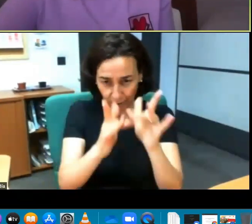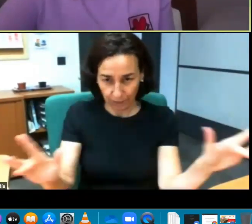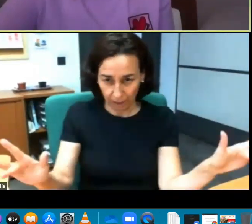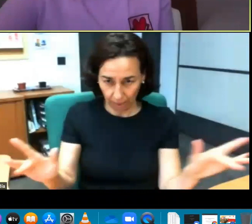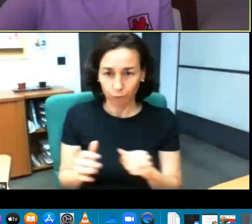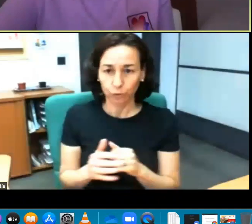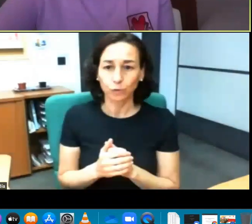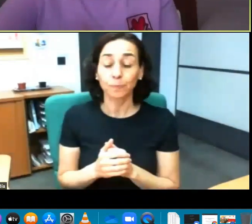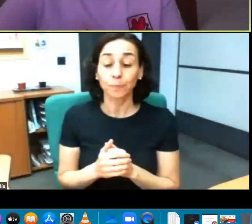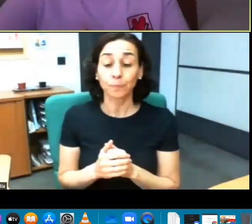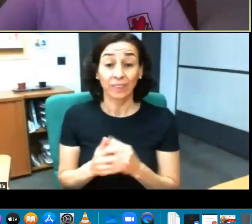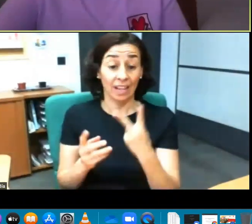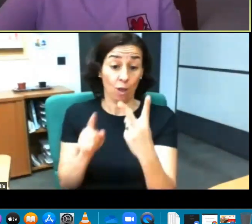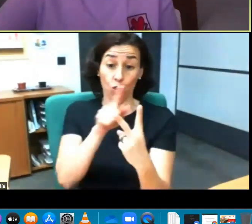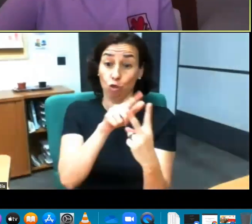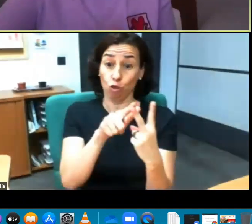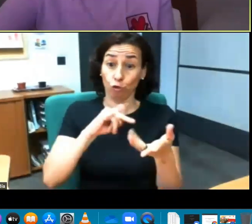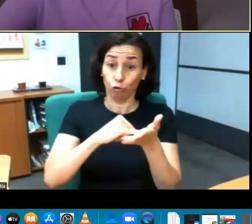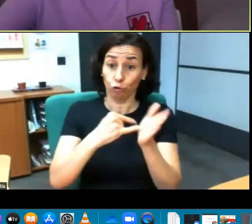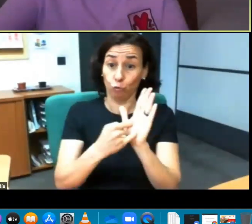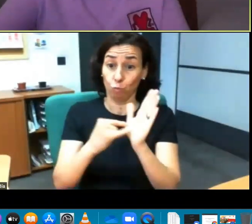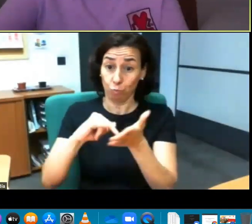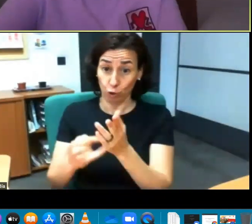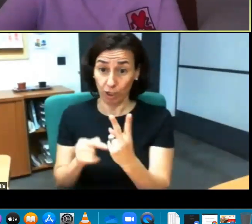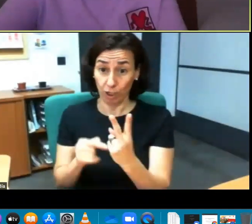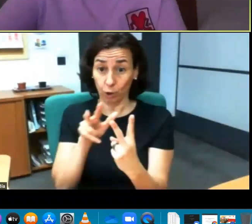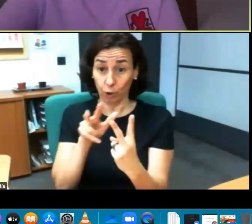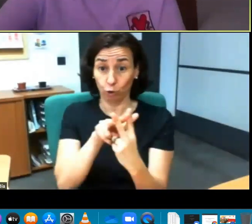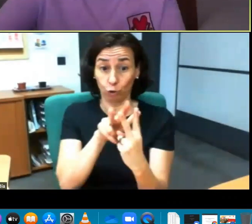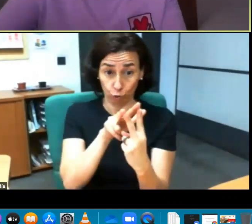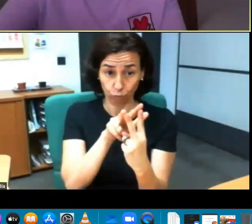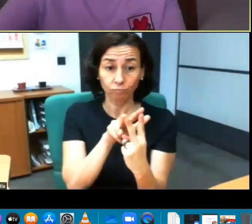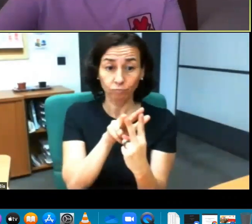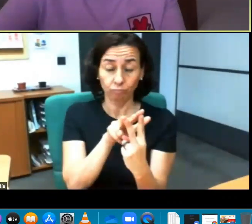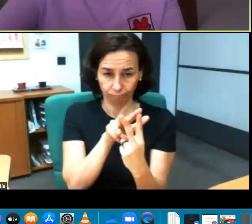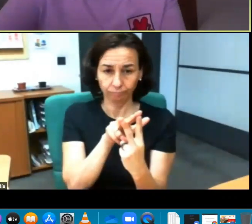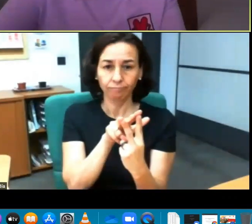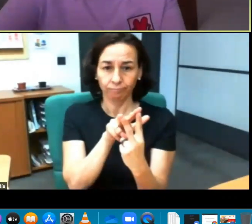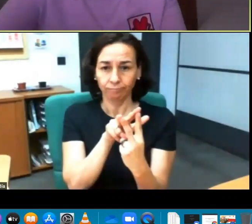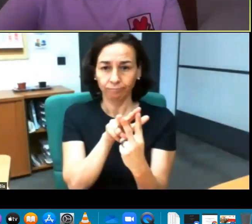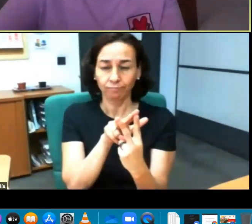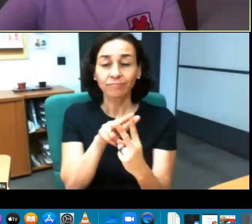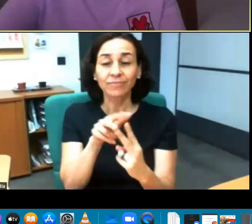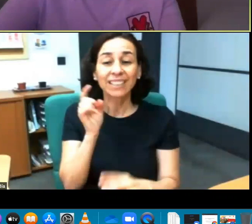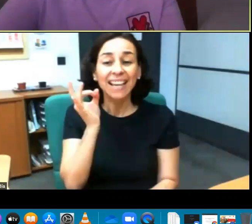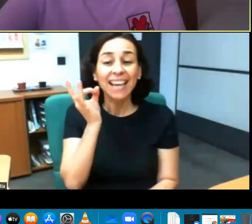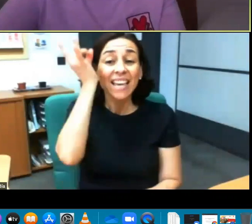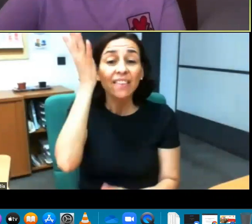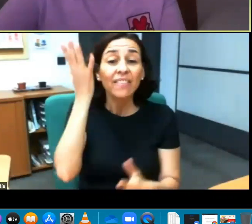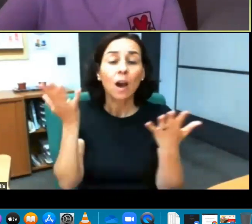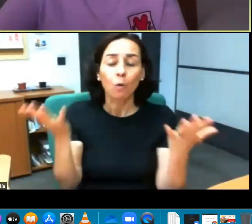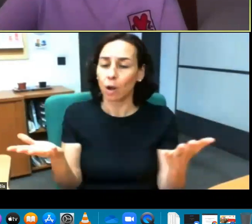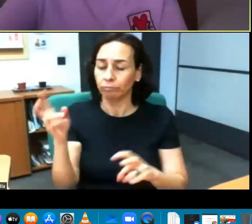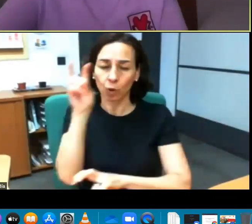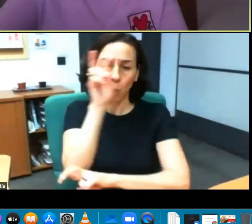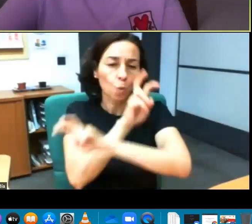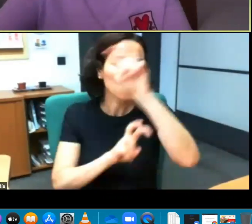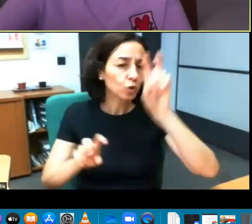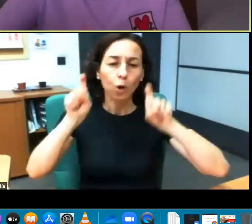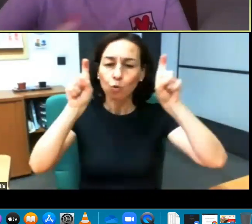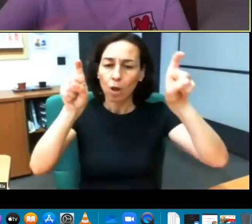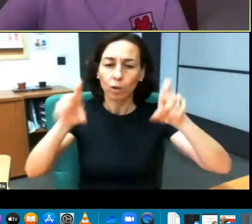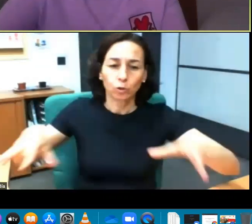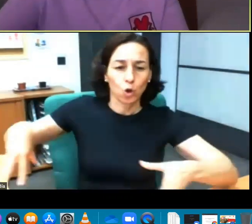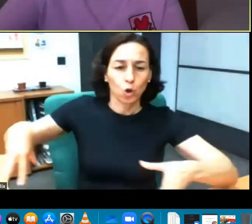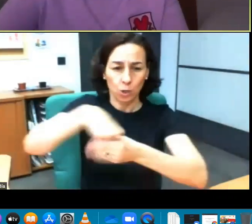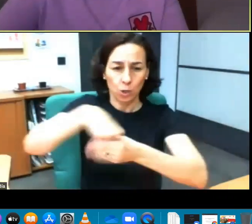proyectos a continuación, pues pongo en la siguiente diapositiva que nuestra idea es llegar a una educación inclusiva, una escuela donde